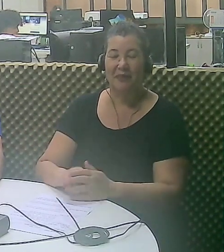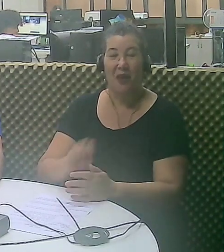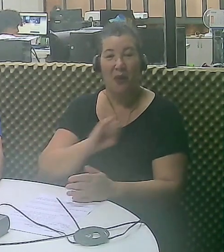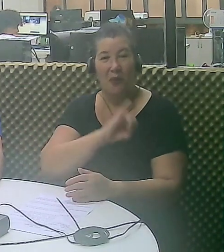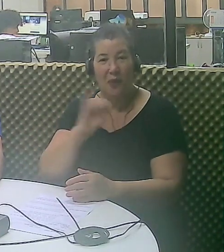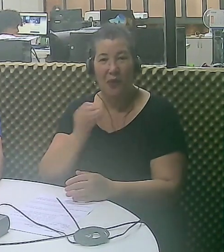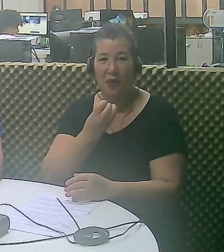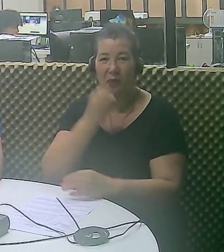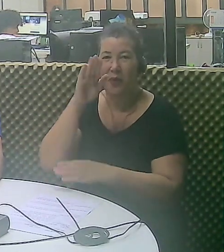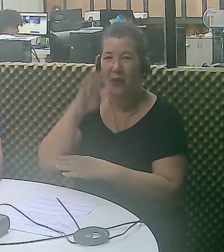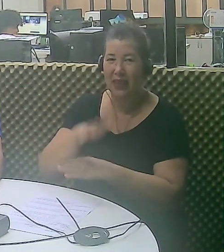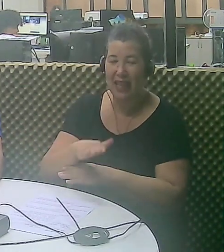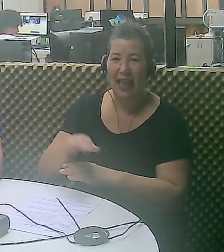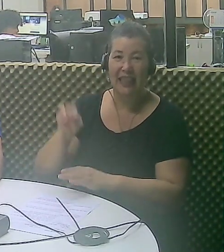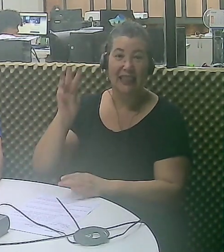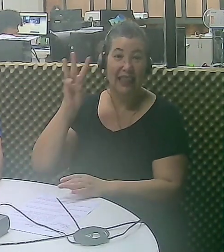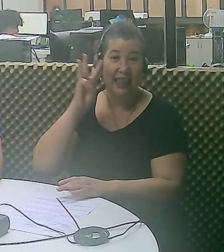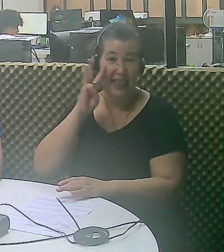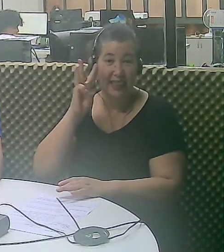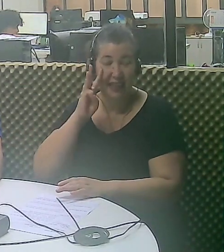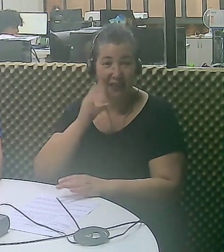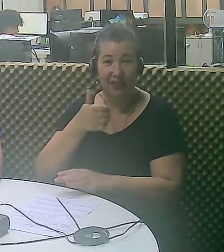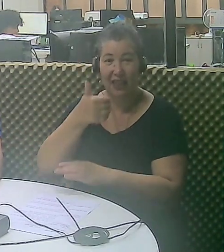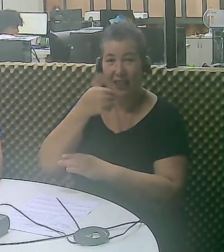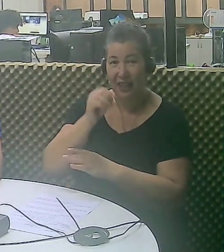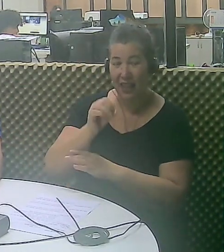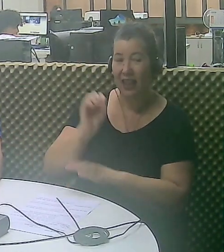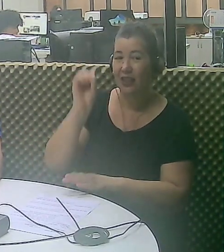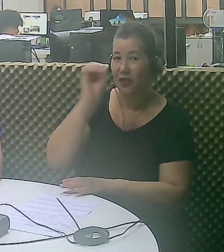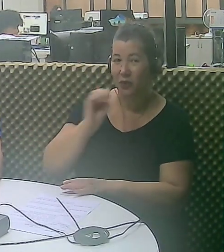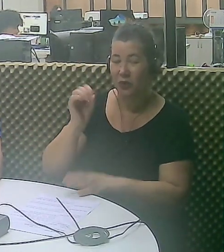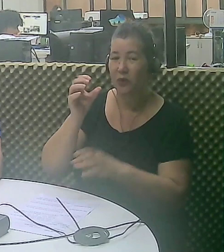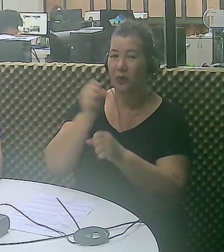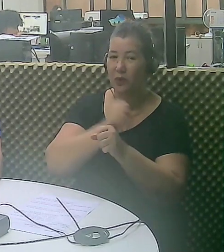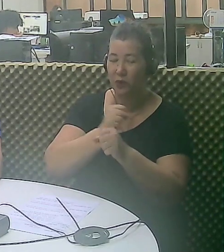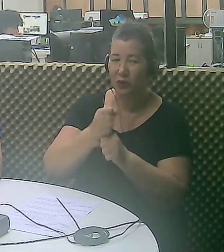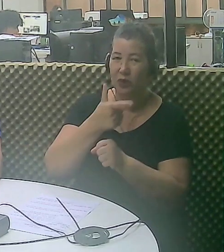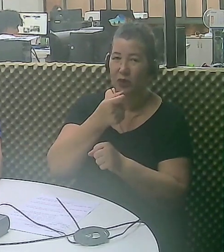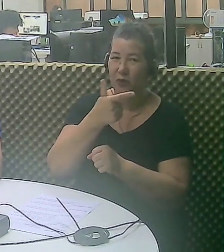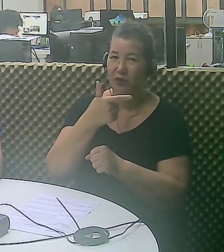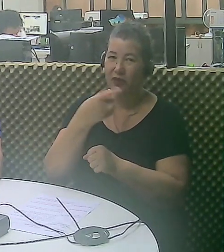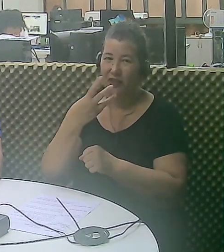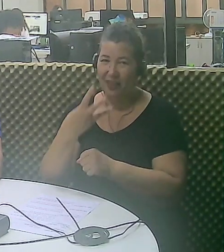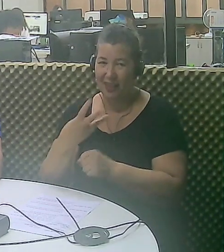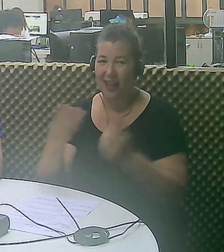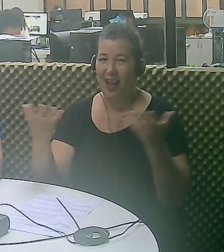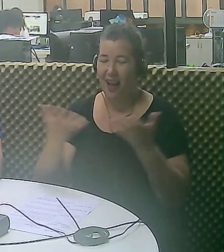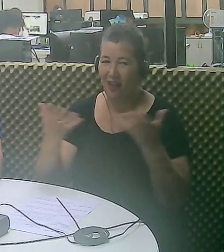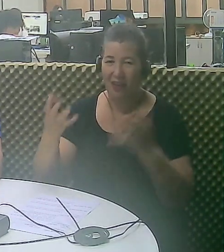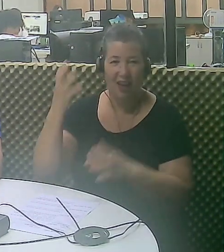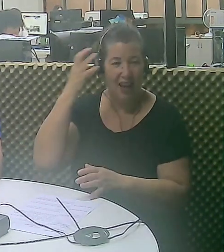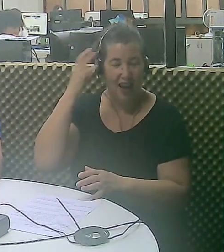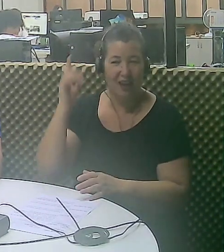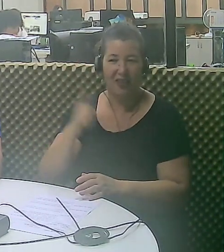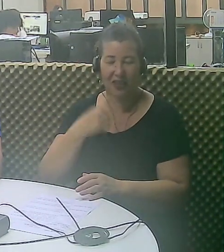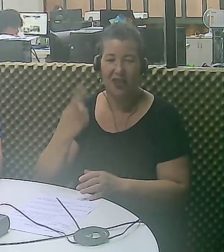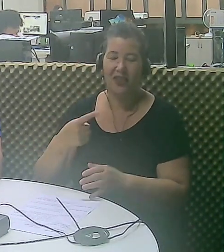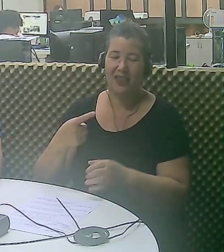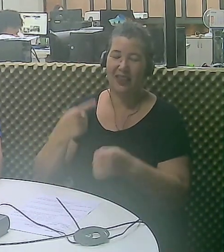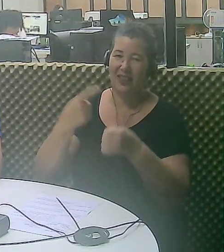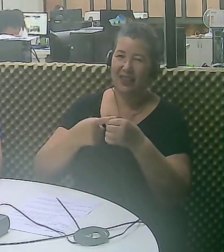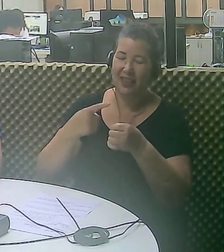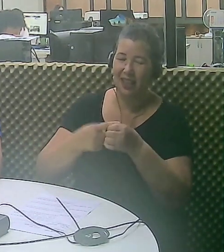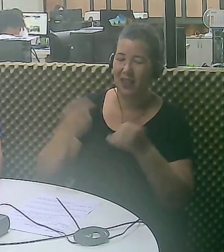Olá, boa tarde. Hoje é terça-feira, dia 10 de outubro de 2023. Está no ar a Rádio Nossa Cidade com um boletim de notícias sobre o que de